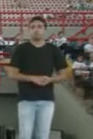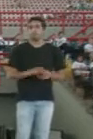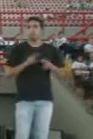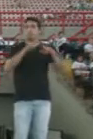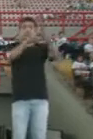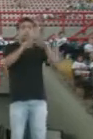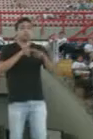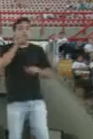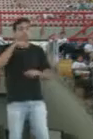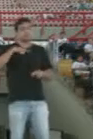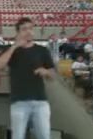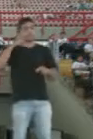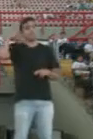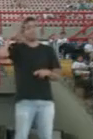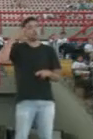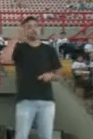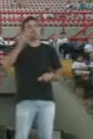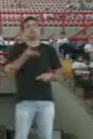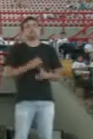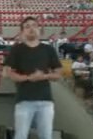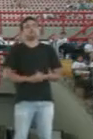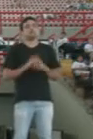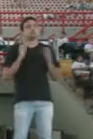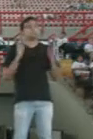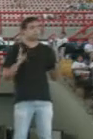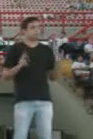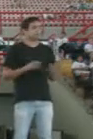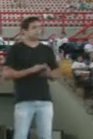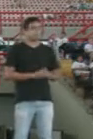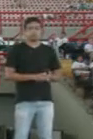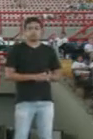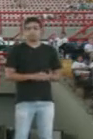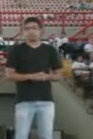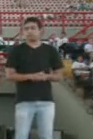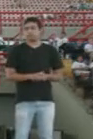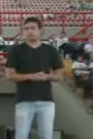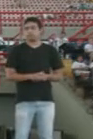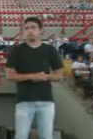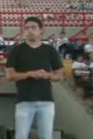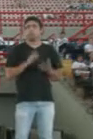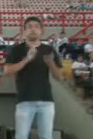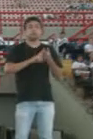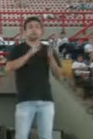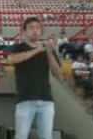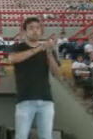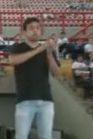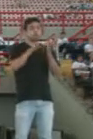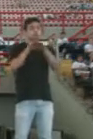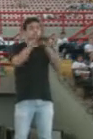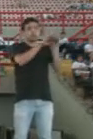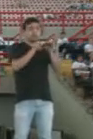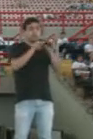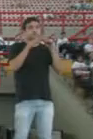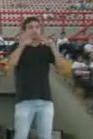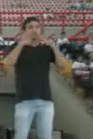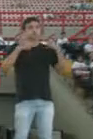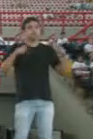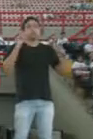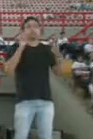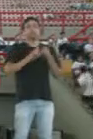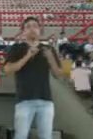Tudo isso tem numa música dessa. Beleza. O dicionário padrão da língua e os